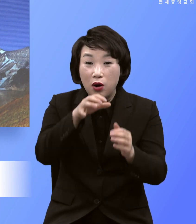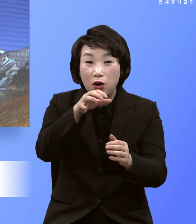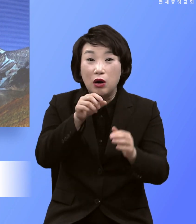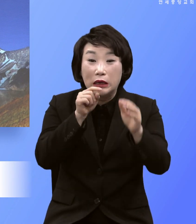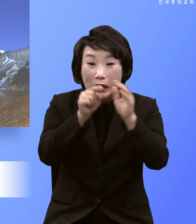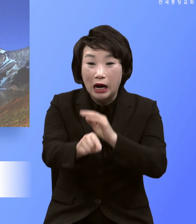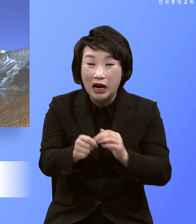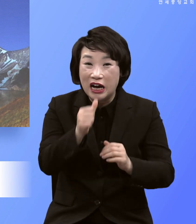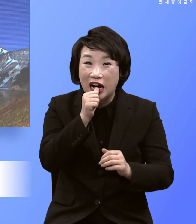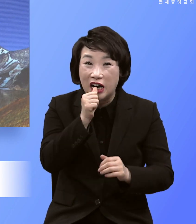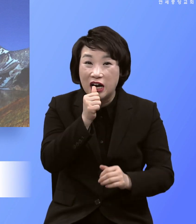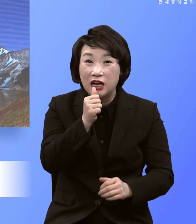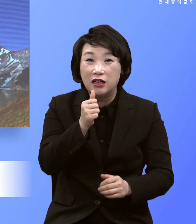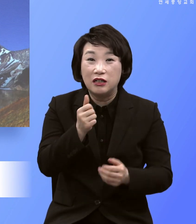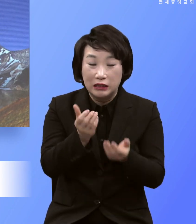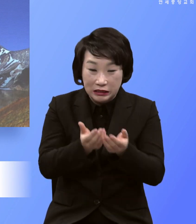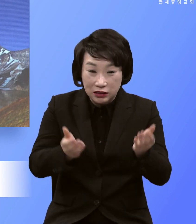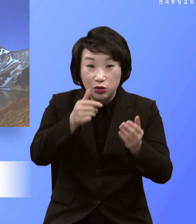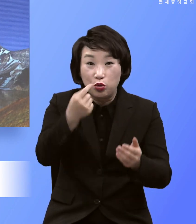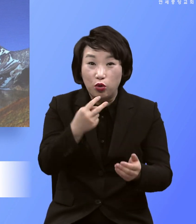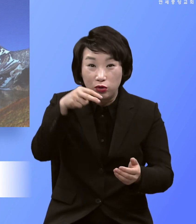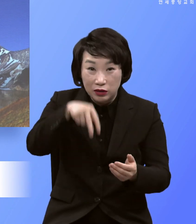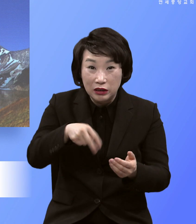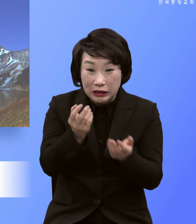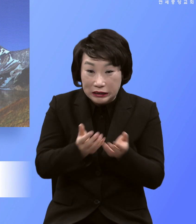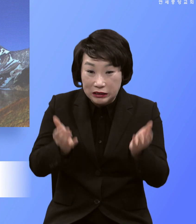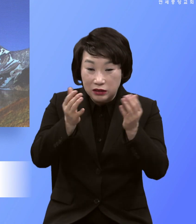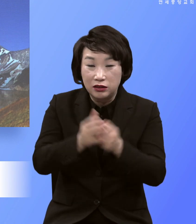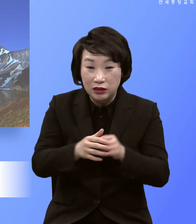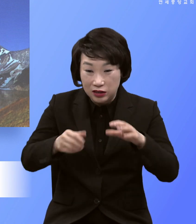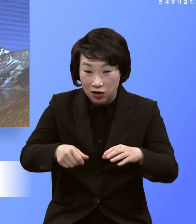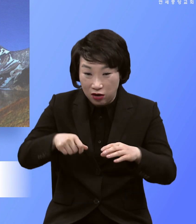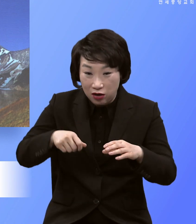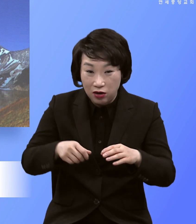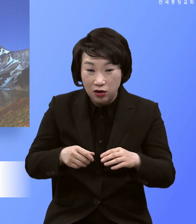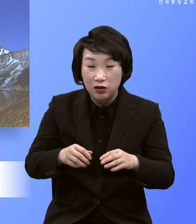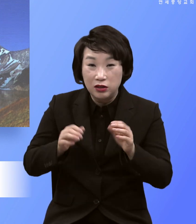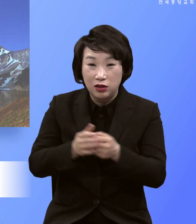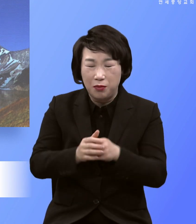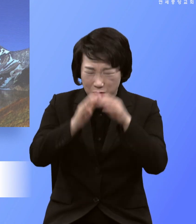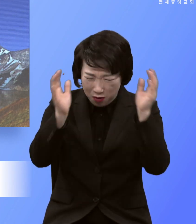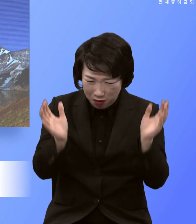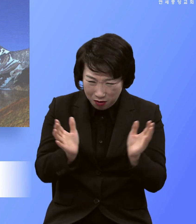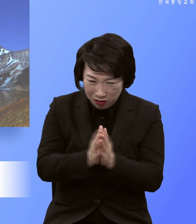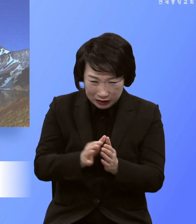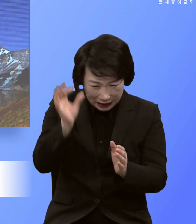노식길, 노주발 다 뺏어갔다.